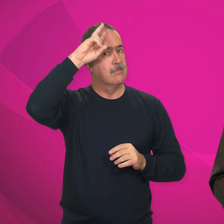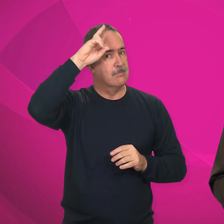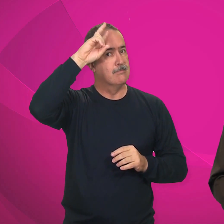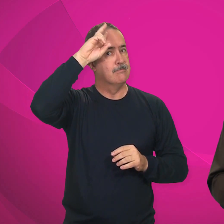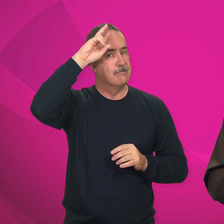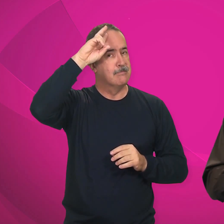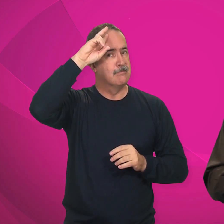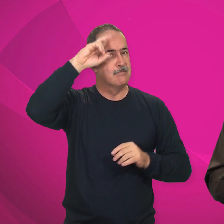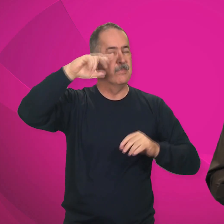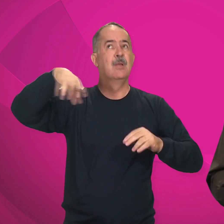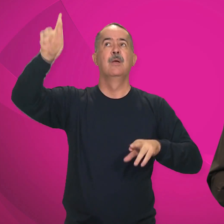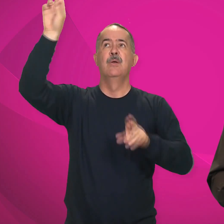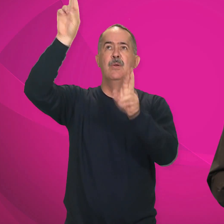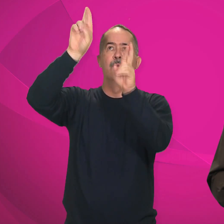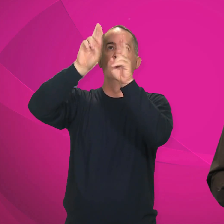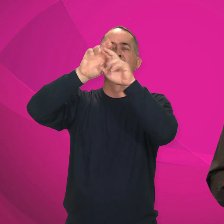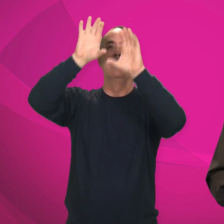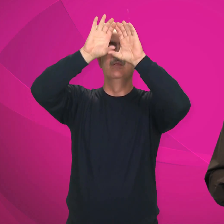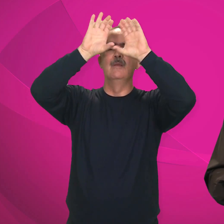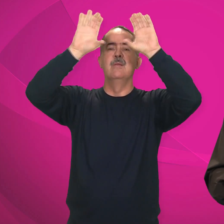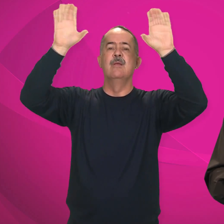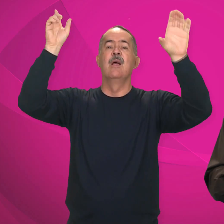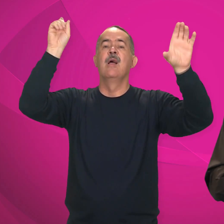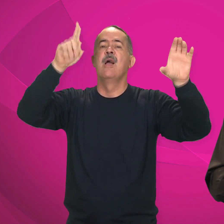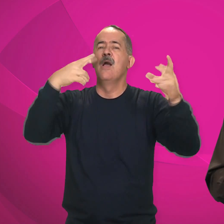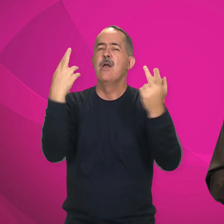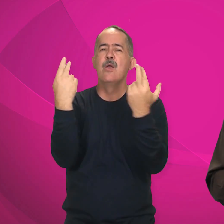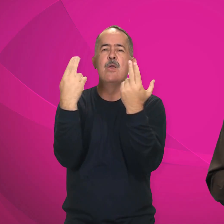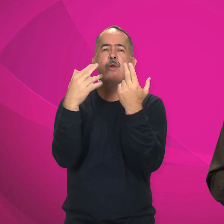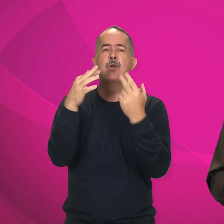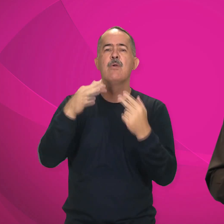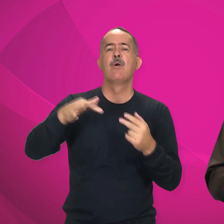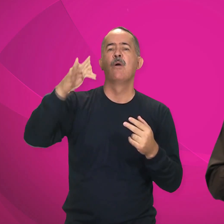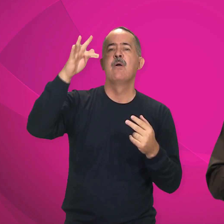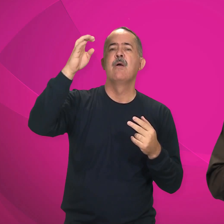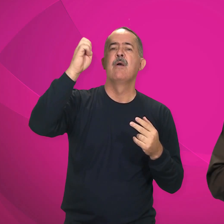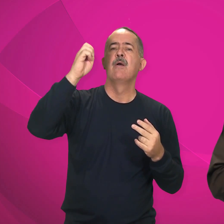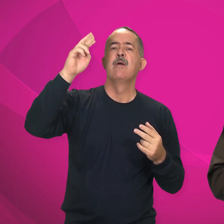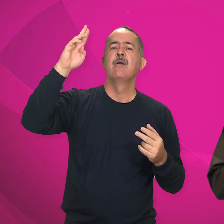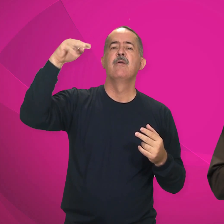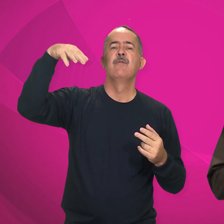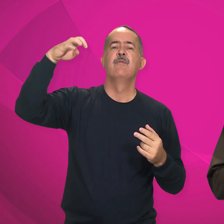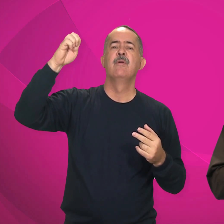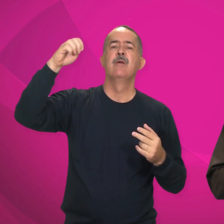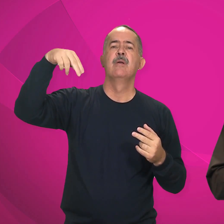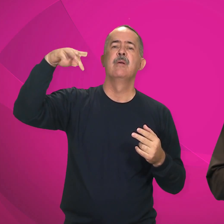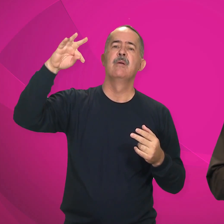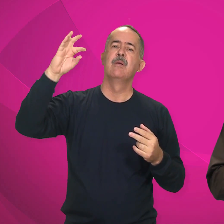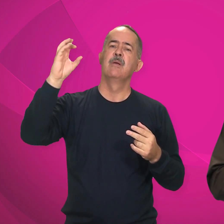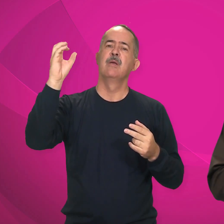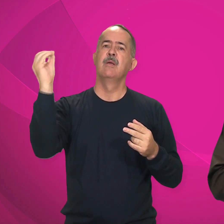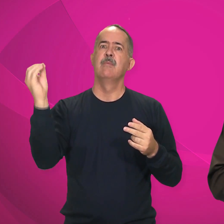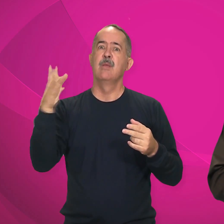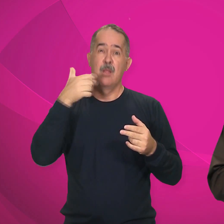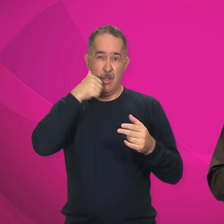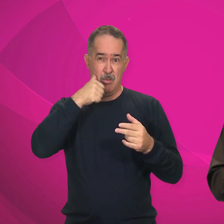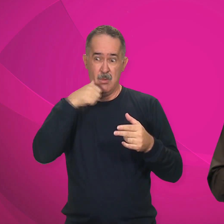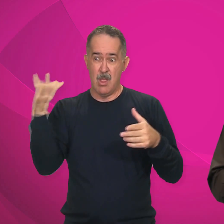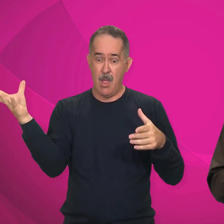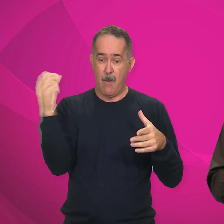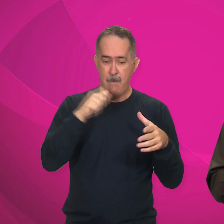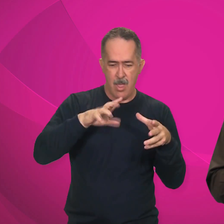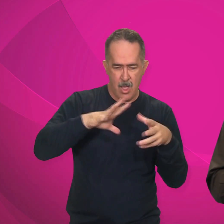parábola. O reino do céu é como o fermento que uma mulher pega e mistura